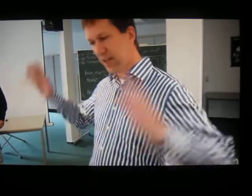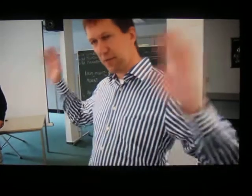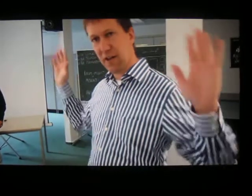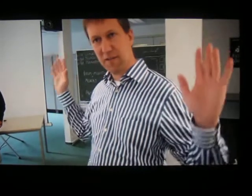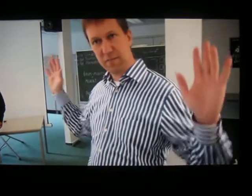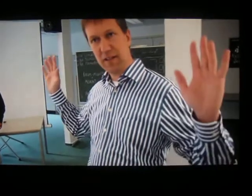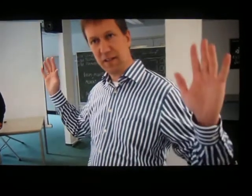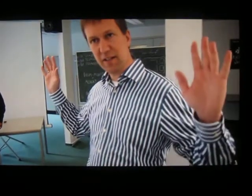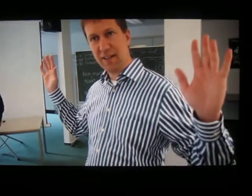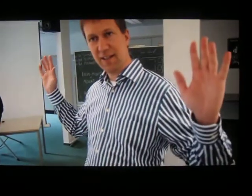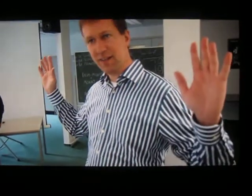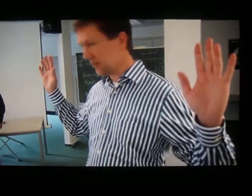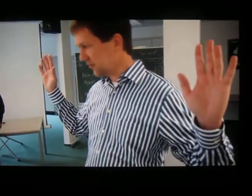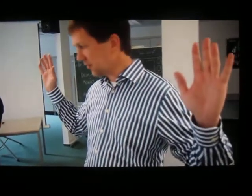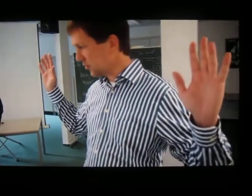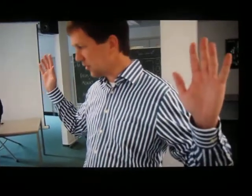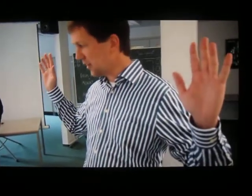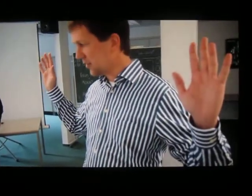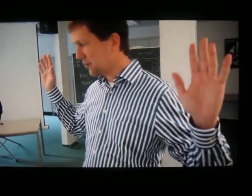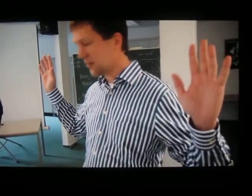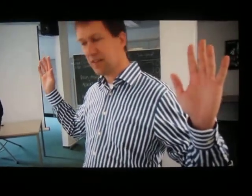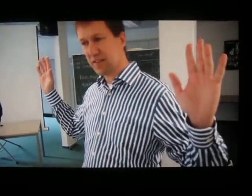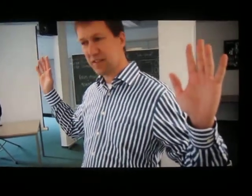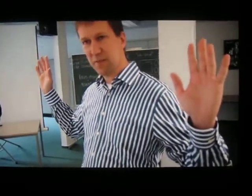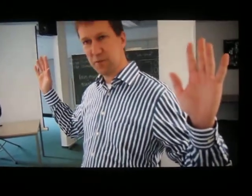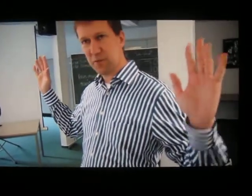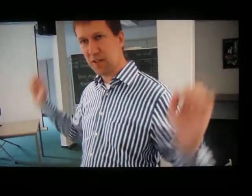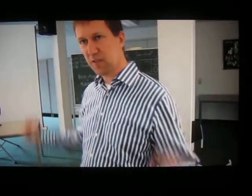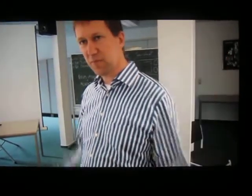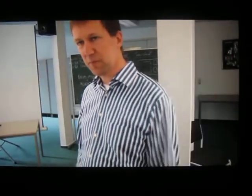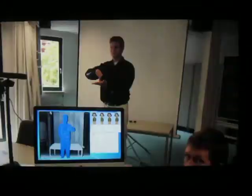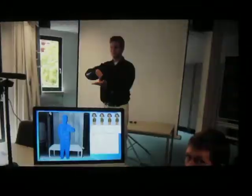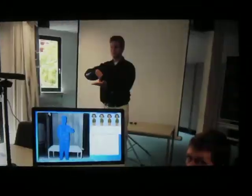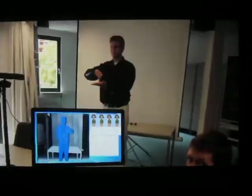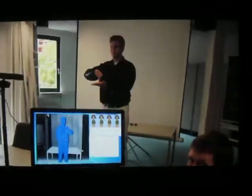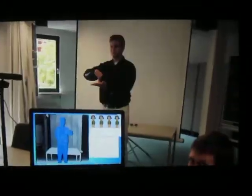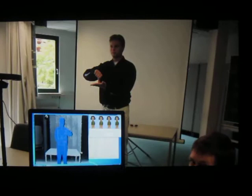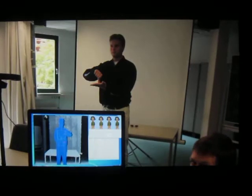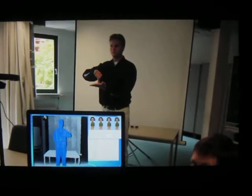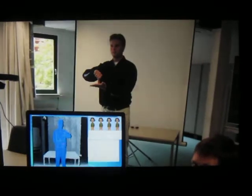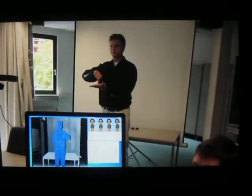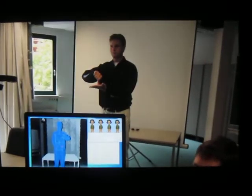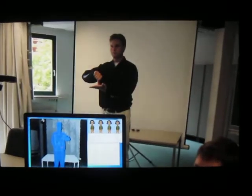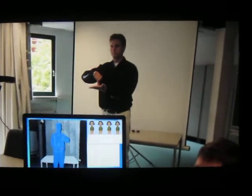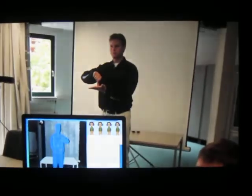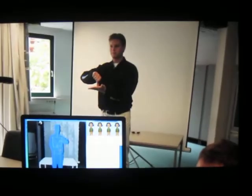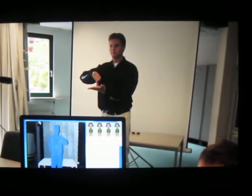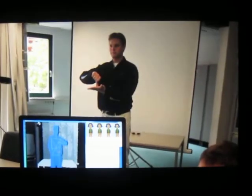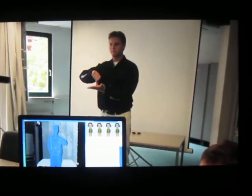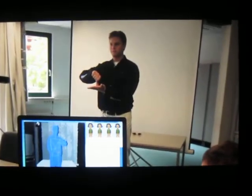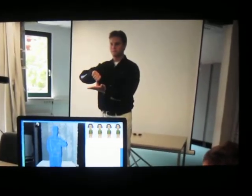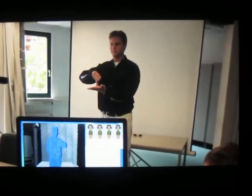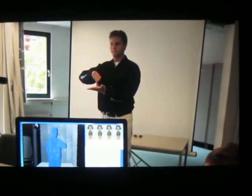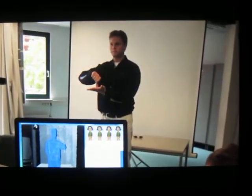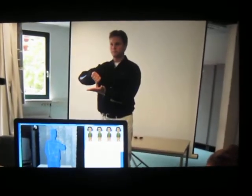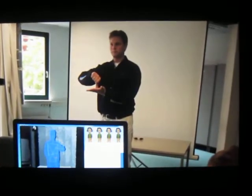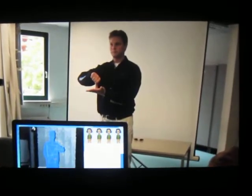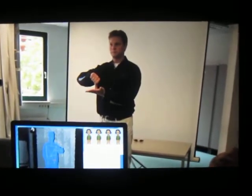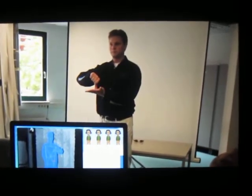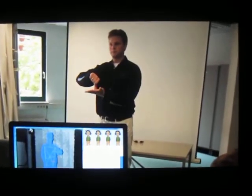mal mit einer Startgebärde das System zum Kalibrieren bringt und anschließend einfach in das System hinein gebärdet.